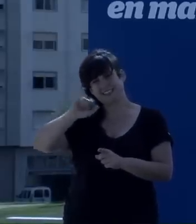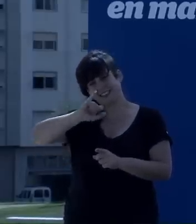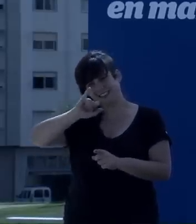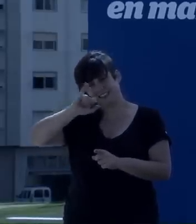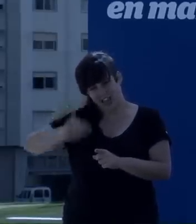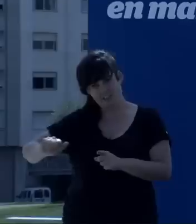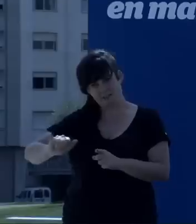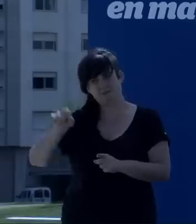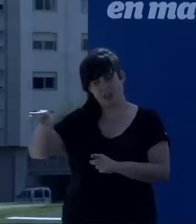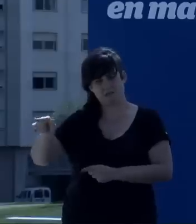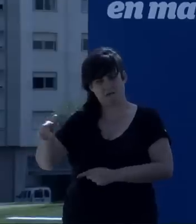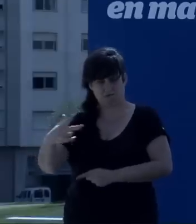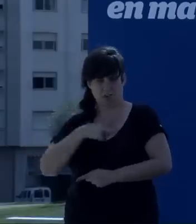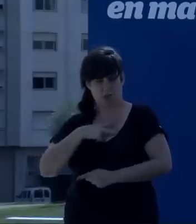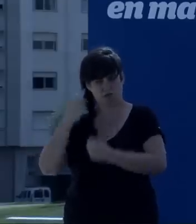sabe de dereito,